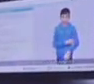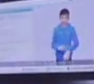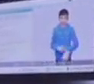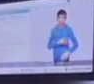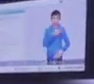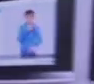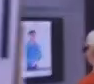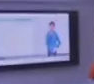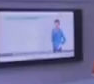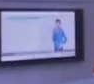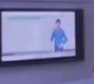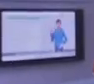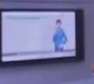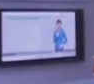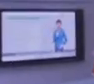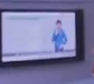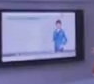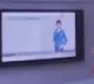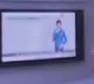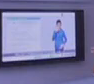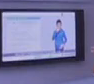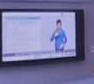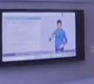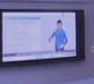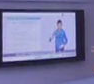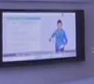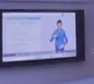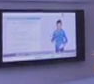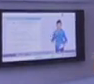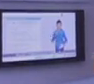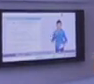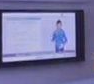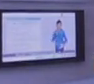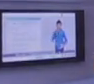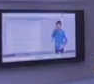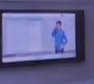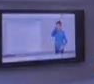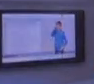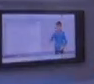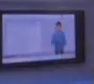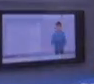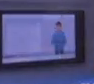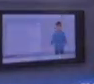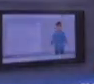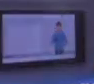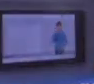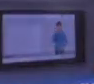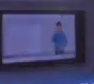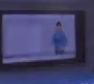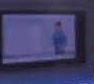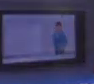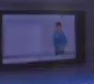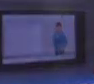번역하는 한국수어방송, 감정표현과 음향을 통해 자막을 만드는 감정표현 자막방송 등이